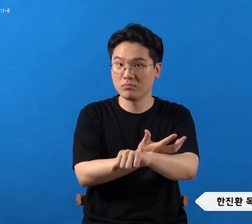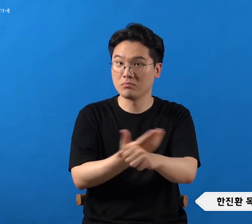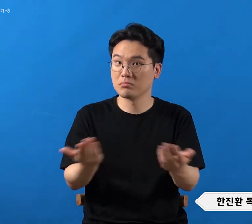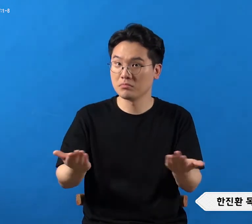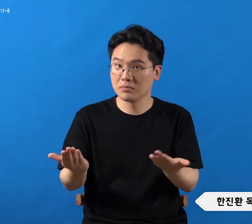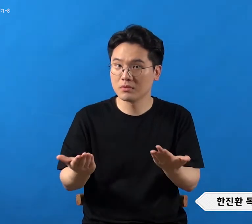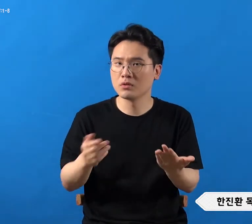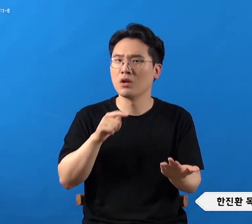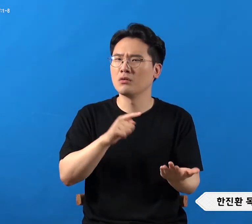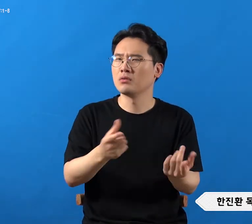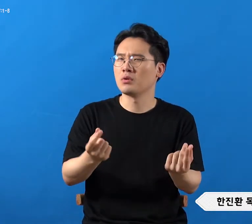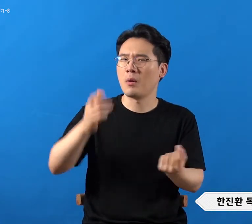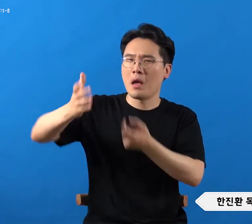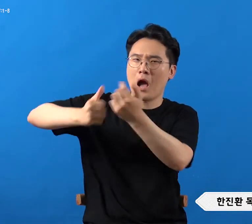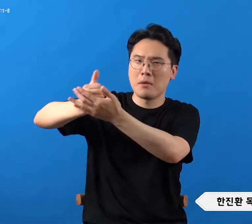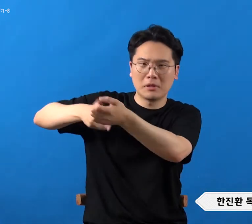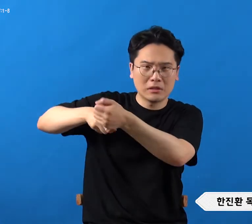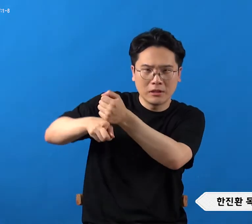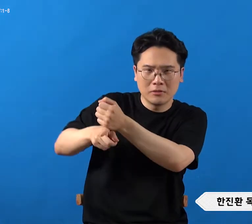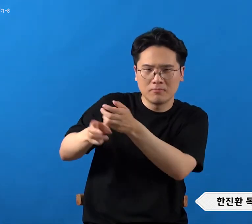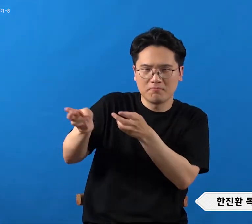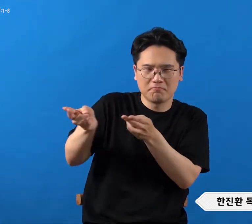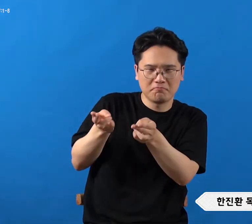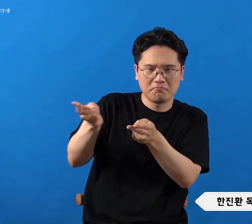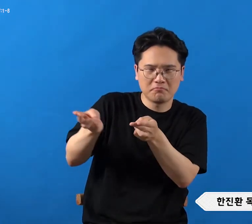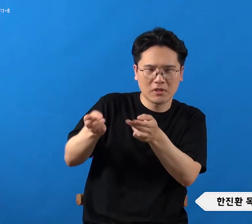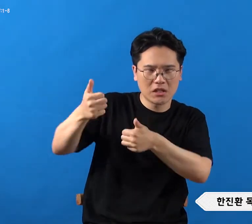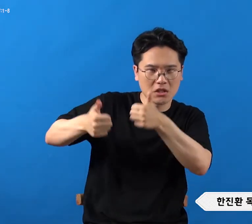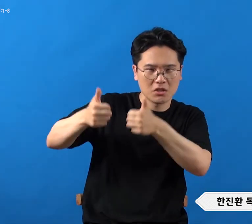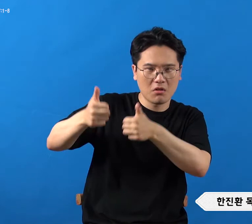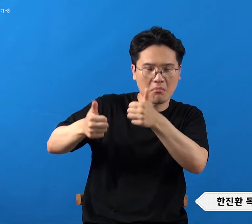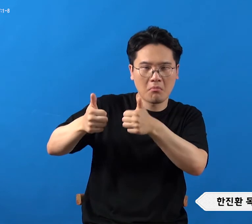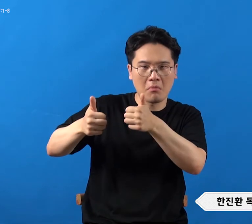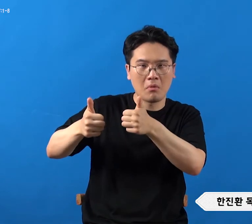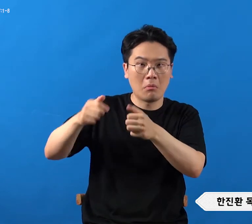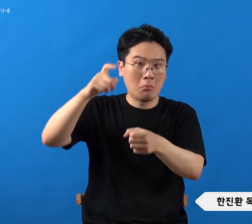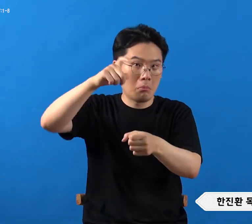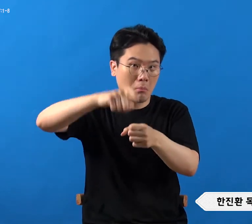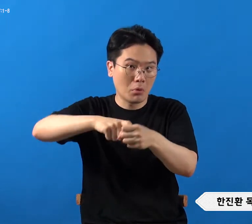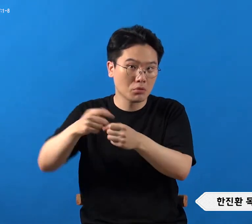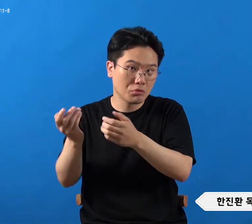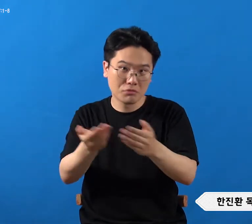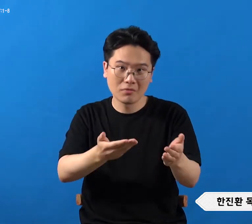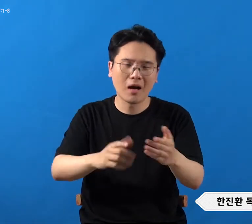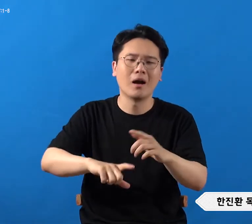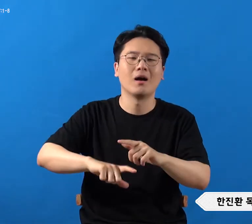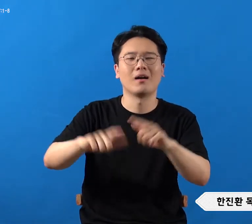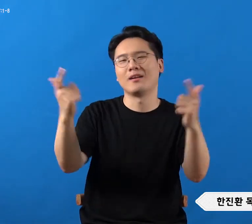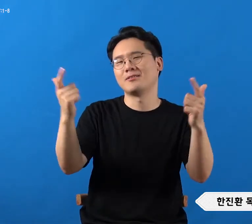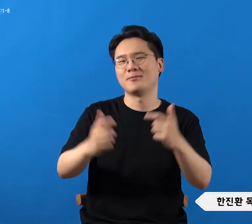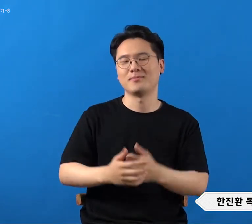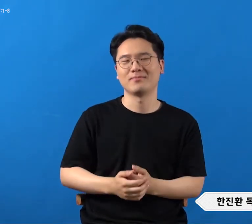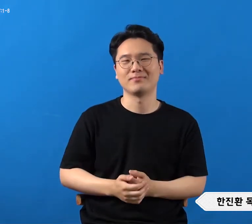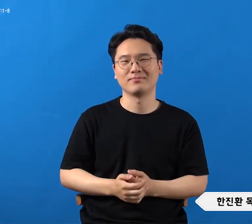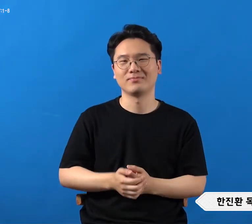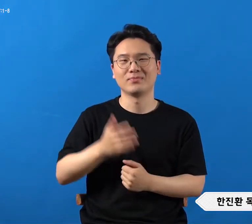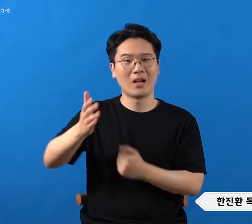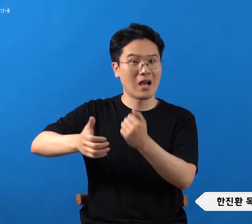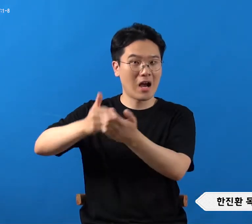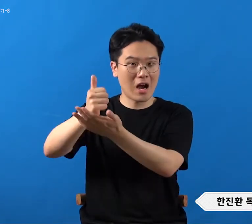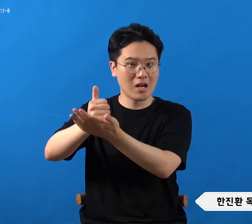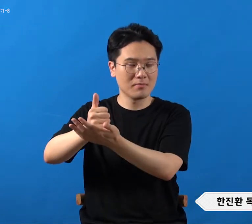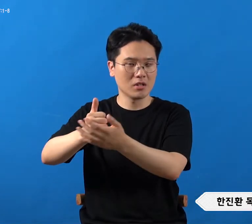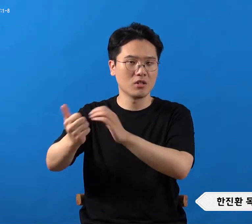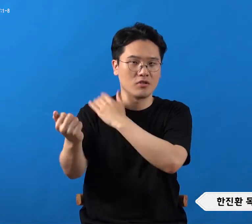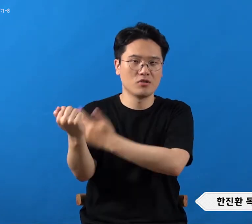해서 하나님의 뜻을 알아보라 하기 위해서 주신 것이 아닙니다.